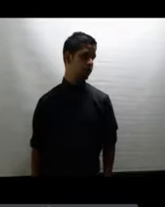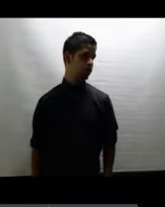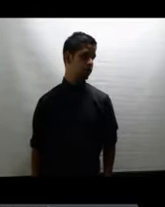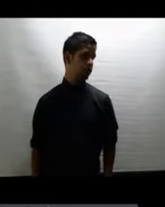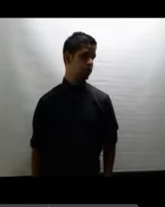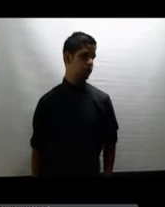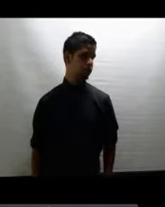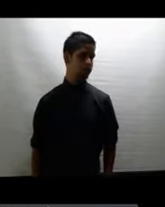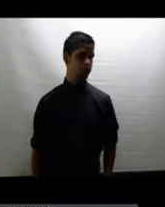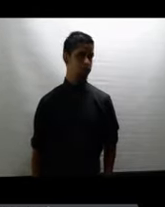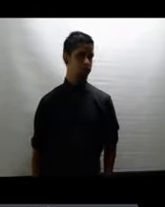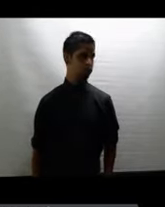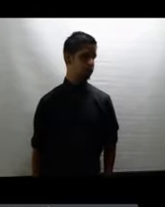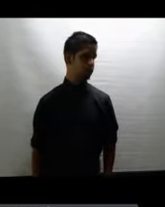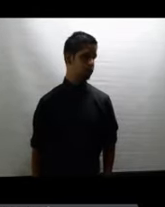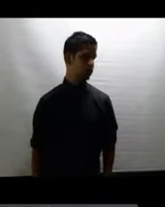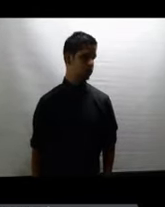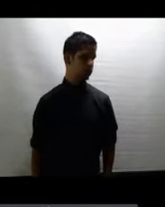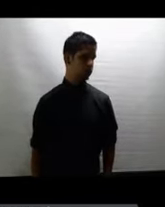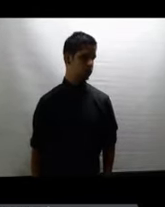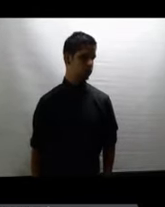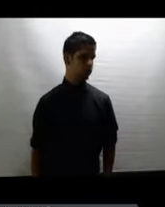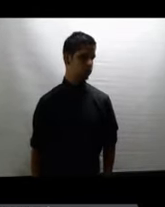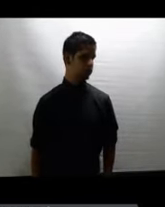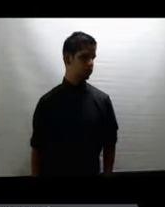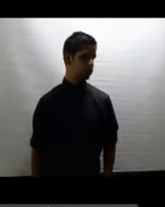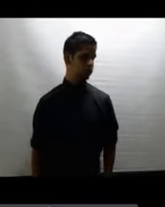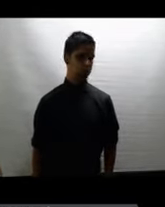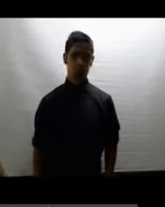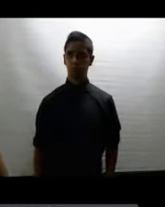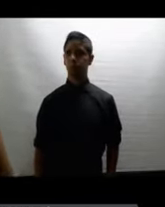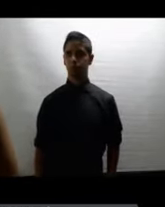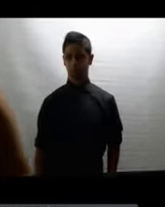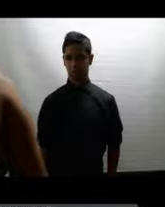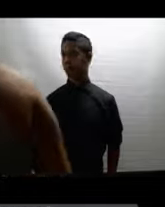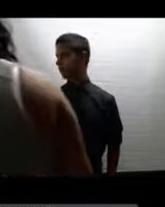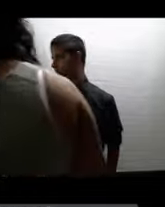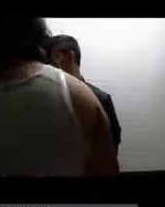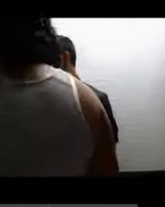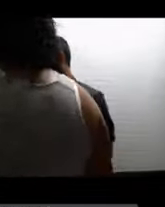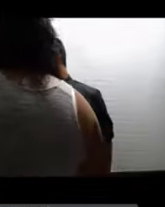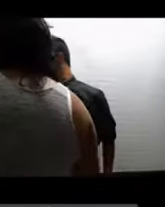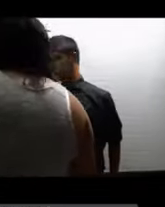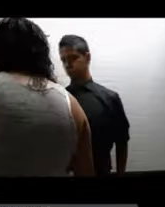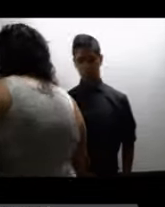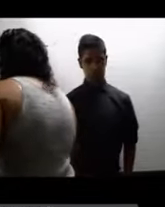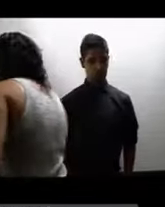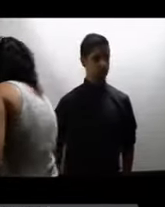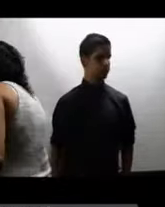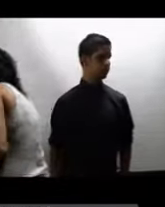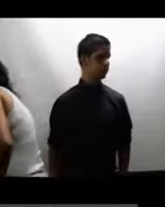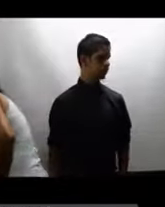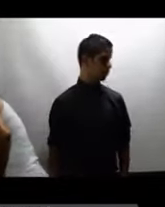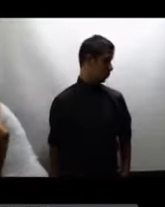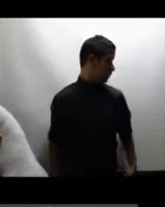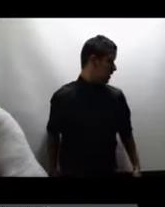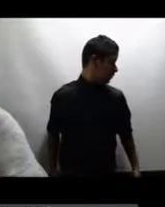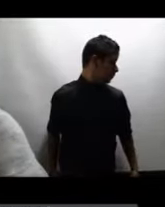Esta es WQBS y WSJU San Juan, Puerto Rico, 870 AM,